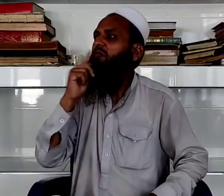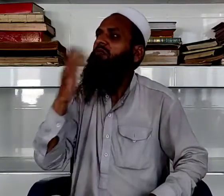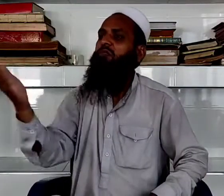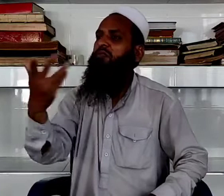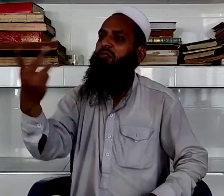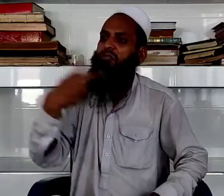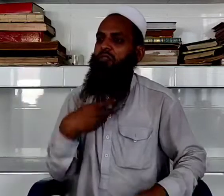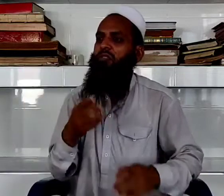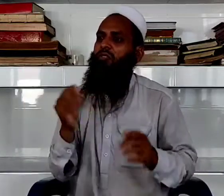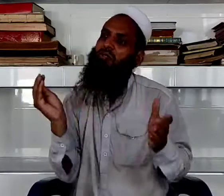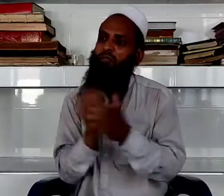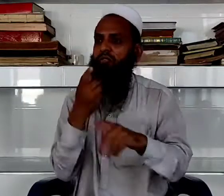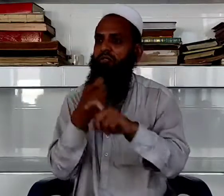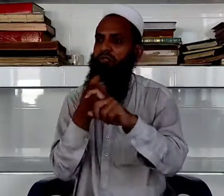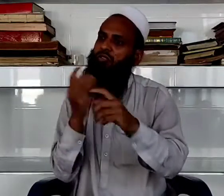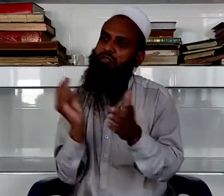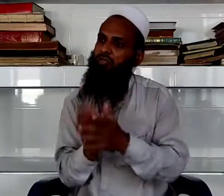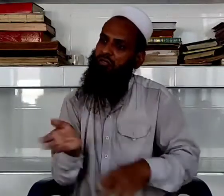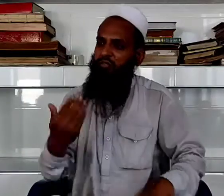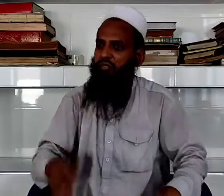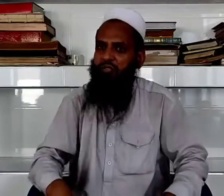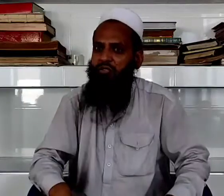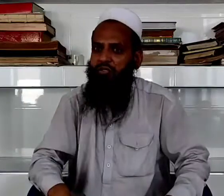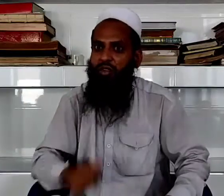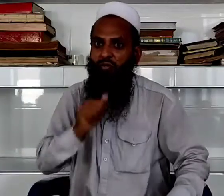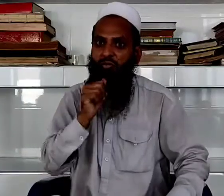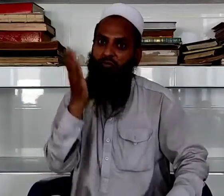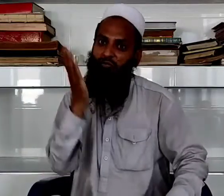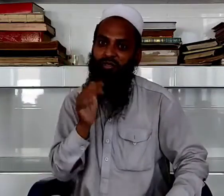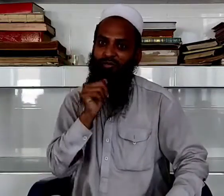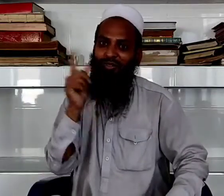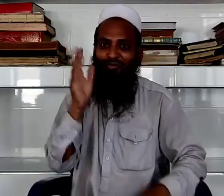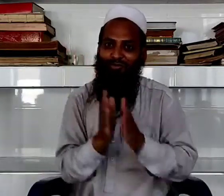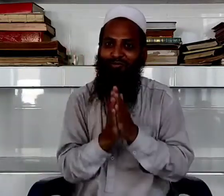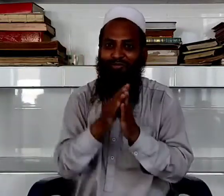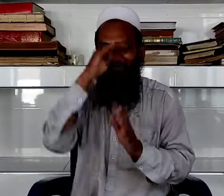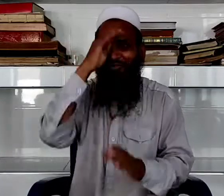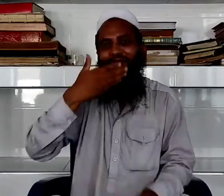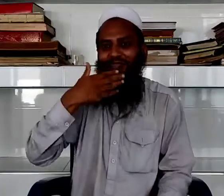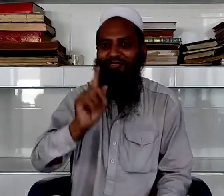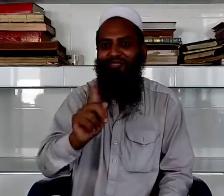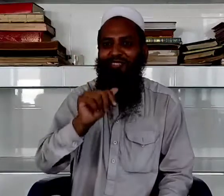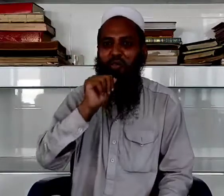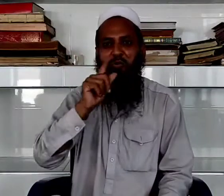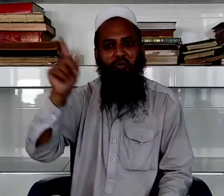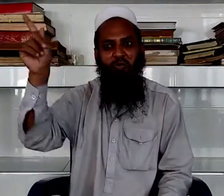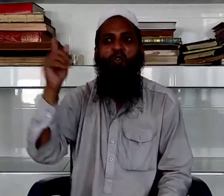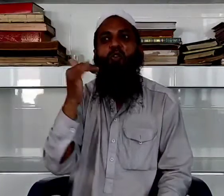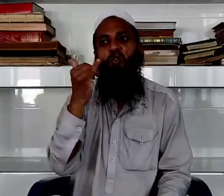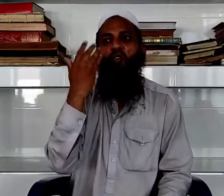ਕਿਤਾਬ ਤਲਬਾਤ ਇਬਨੇ ਸਾਦ ਦੇ ਅੰਦਰ ਮੌਜੂਦ ਹੈ, ਉਹਦੇ ਹਵਾਲੇ ਦੇ ਨਾਲ ਮੈਂ ਆਪ ਹਜ਼ਰਤ ਦੇ ਸਾਹਮਣੇ ਗੁਜ਼ਾਰ ਕੀਤਾ ਹੈ। ਉਹ ਜਨਾਬੇ